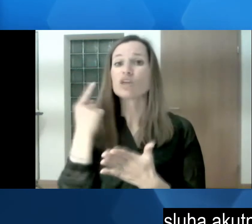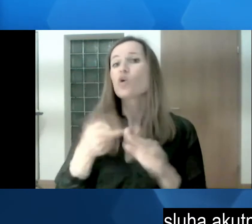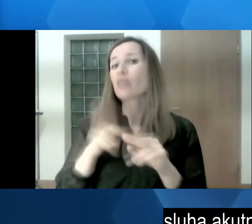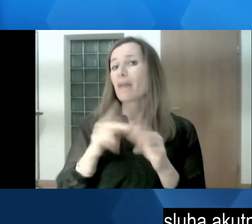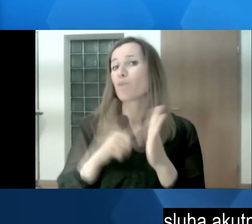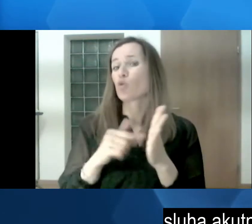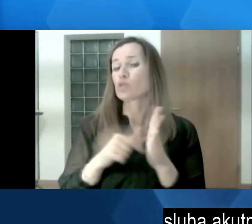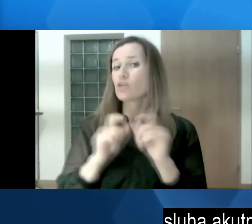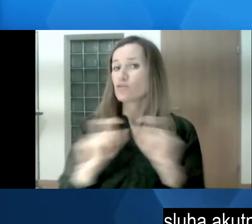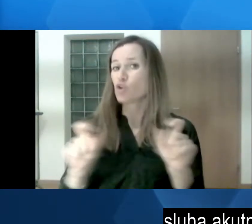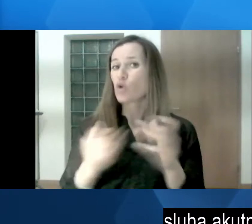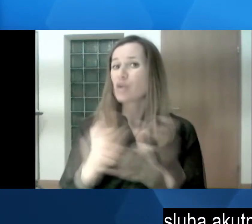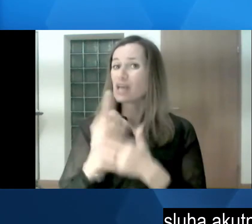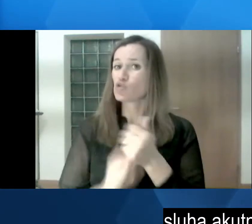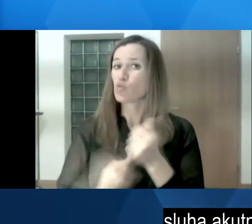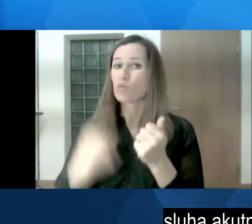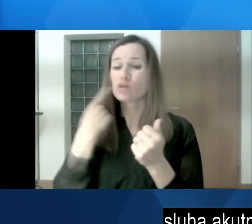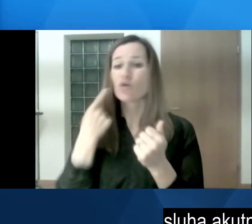sluha akutna vnetja,